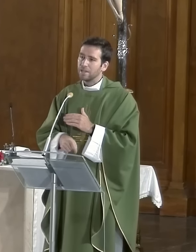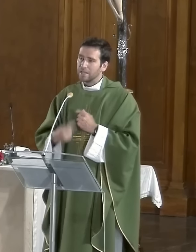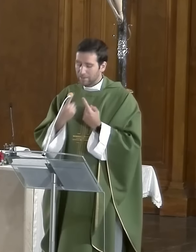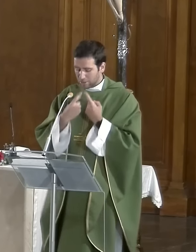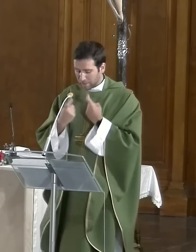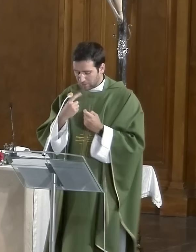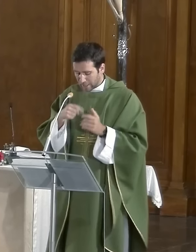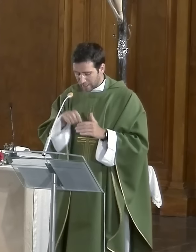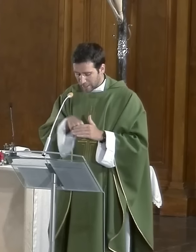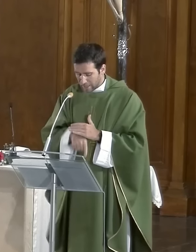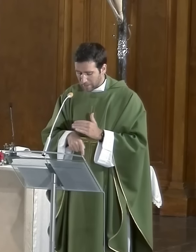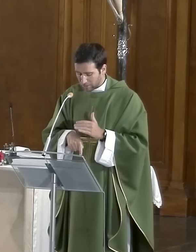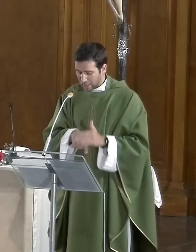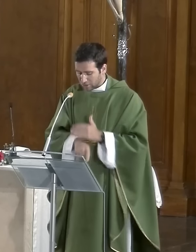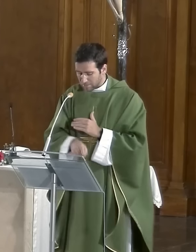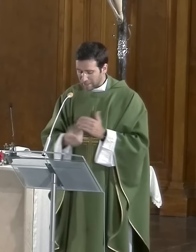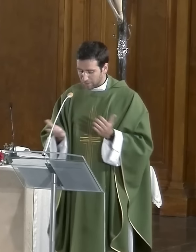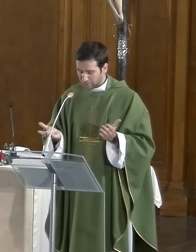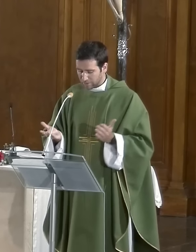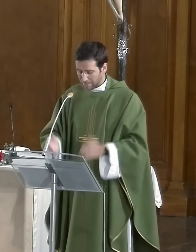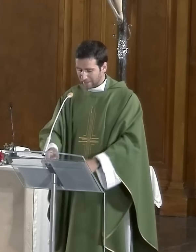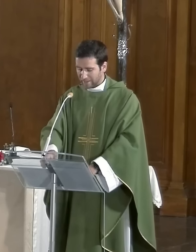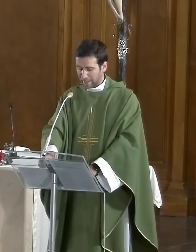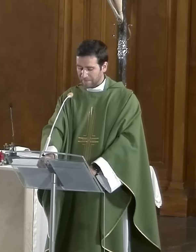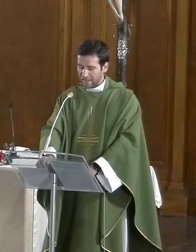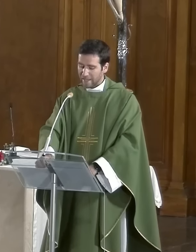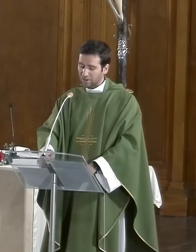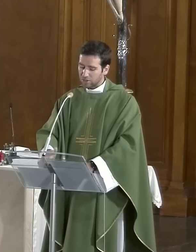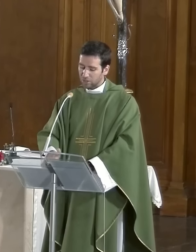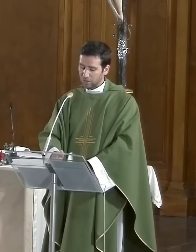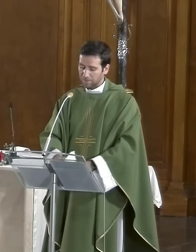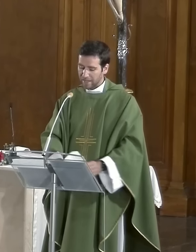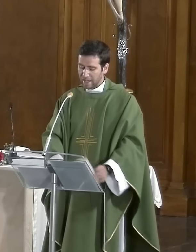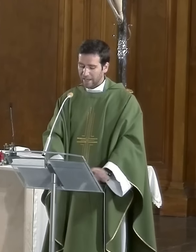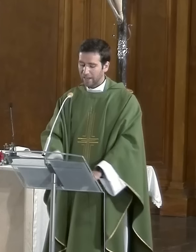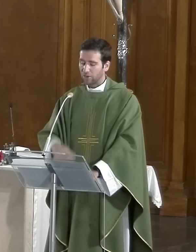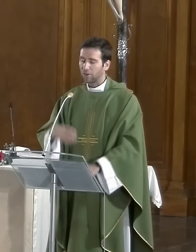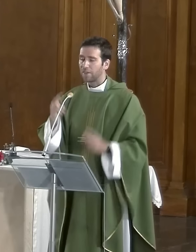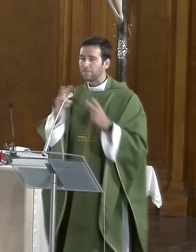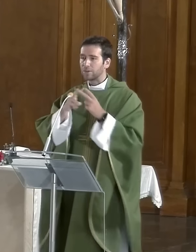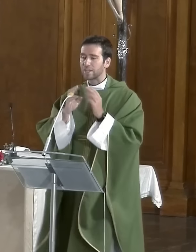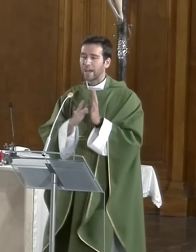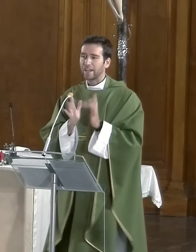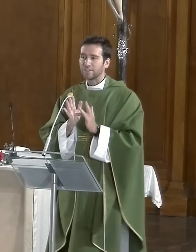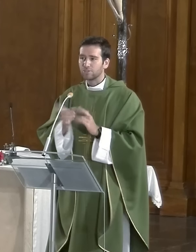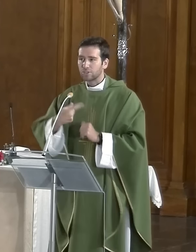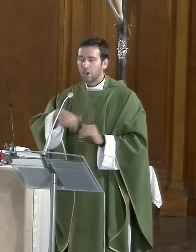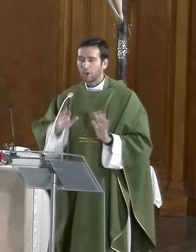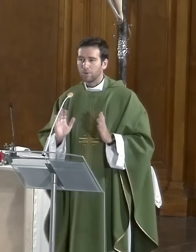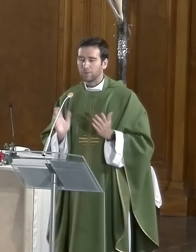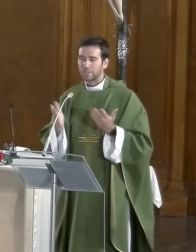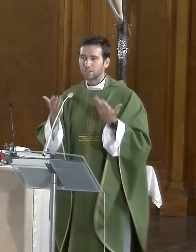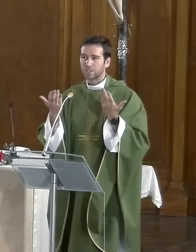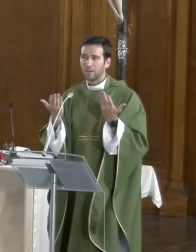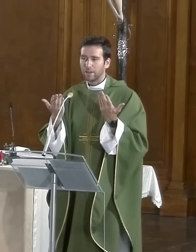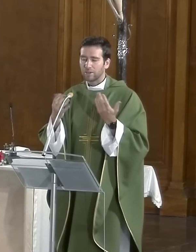Debemos preguntarnos más profundamente. Ya no solo reconocemos a Jesús como nuestro Salvador,